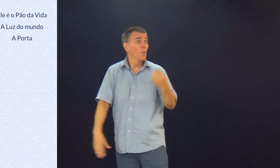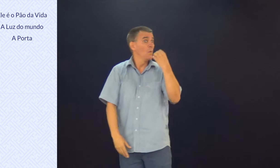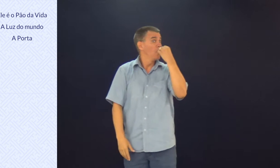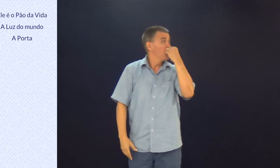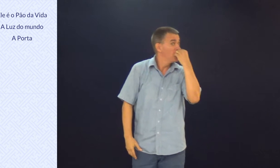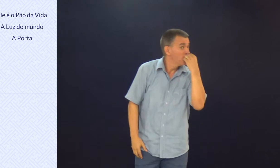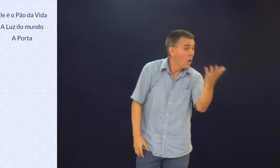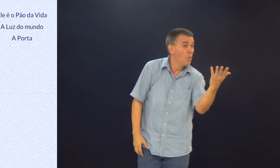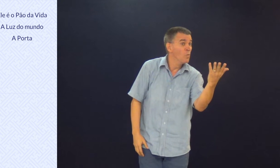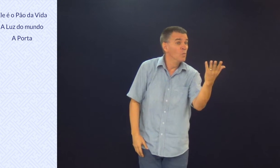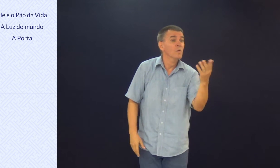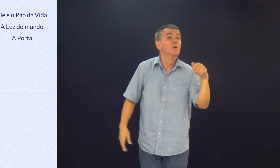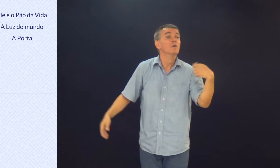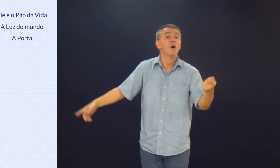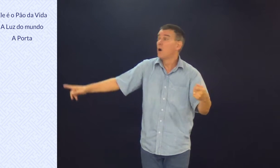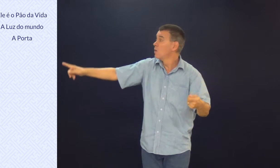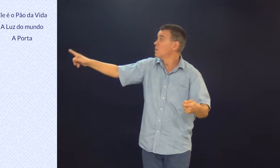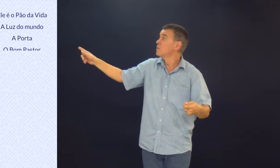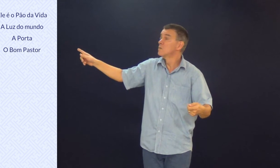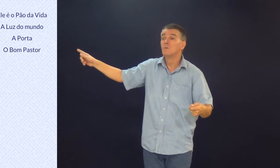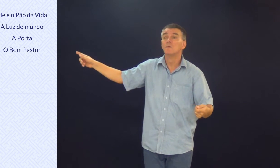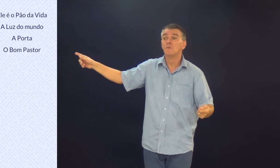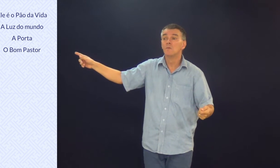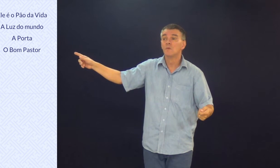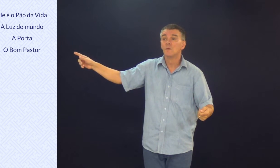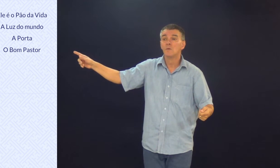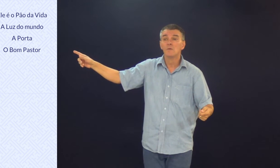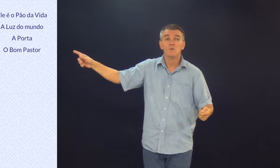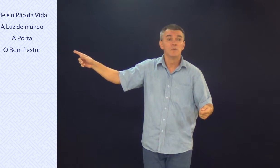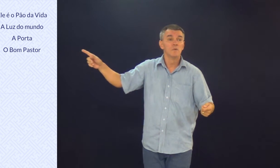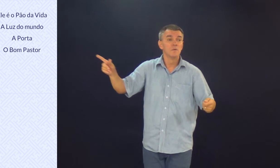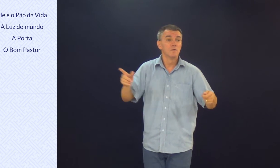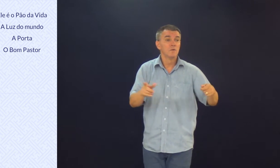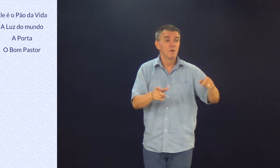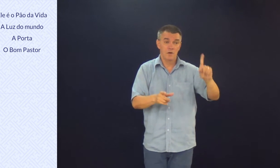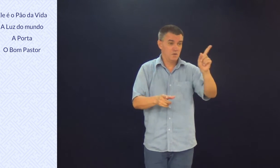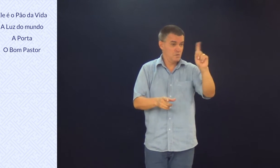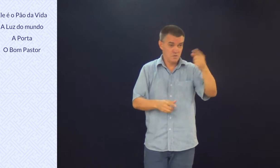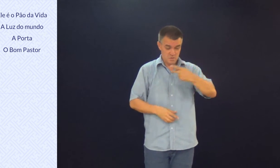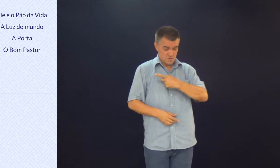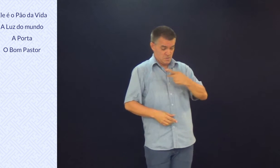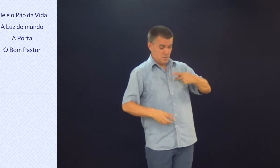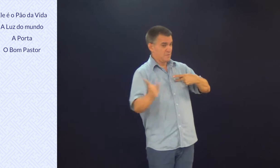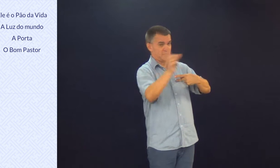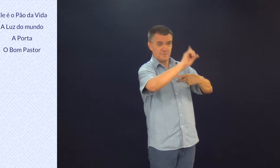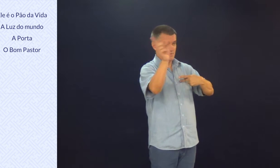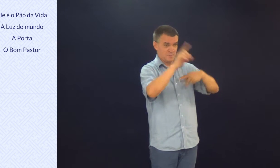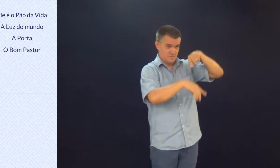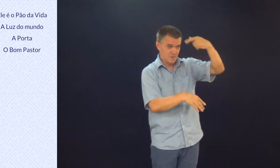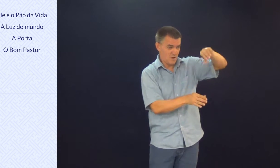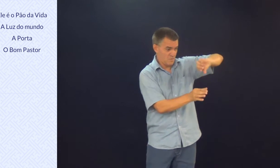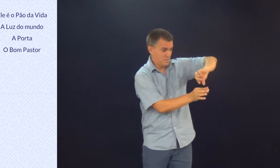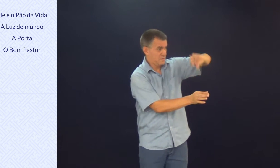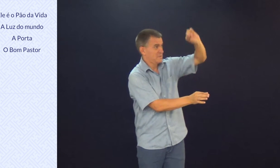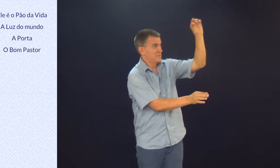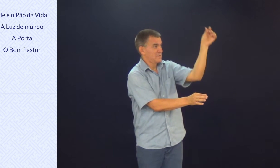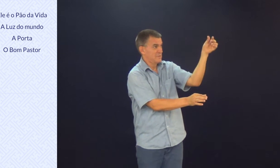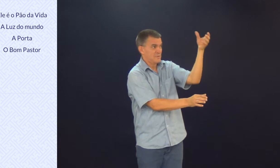jesus algum pastor sinal para o pastor não é esse pastor certo é esse